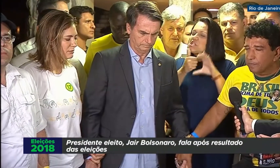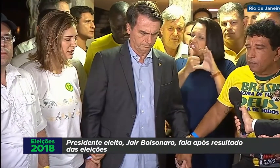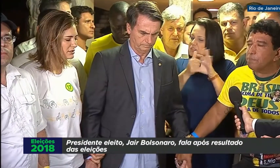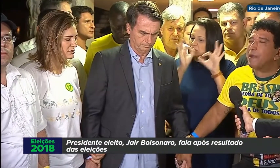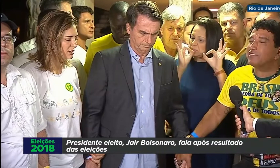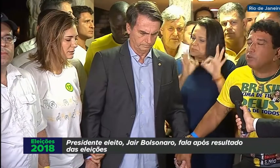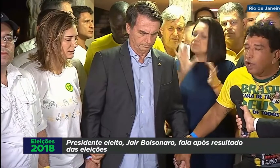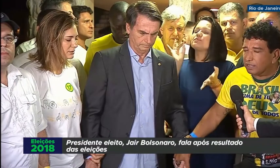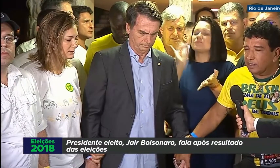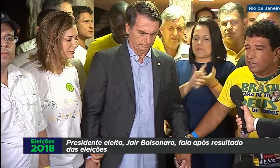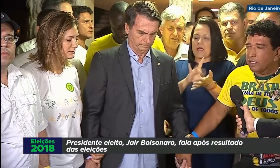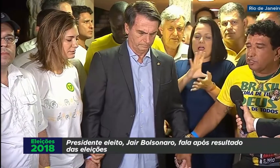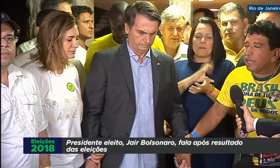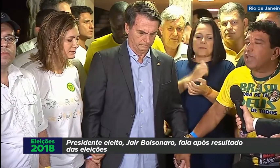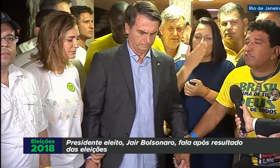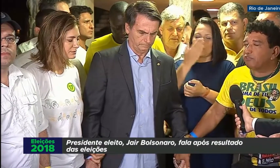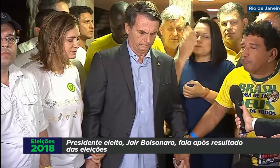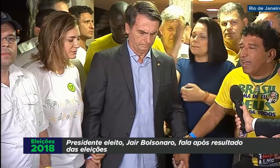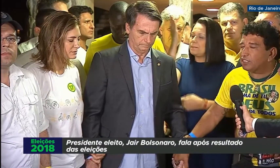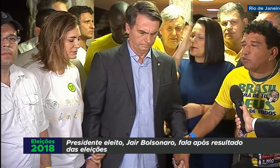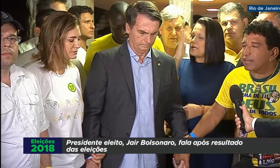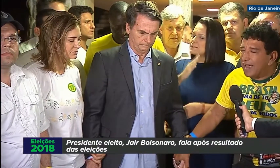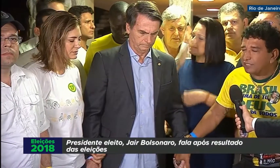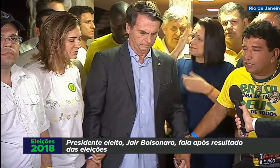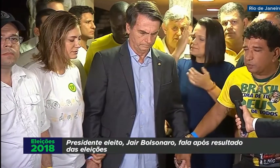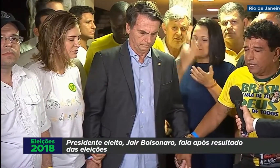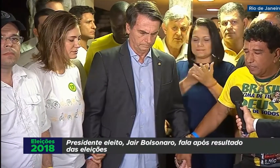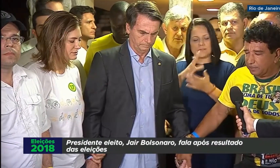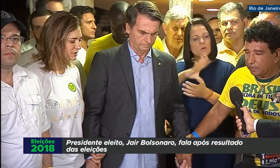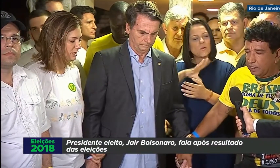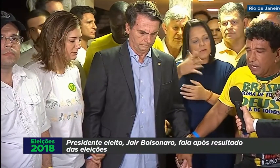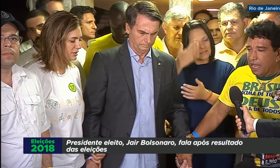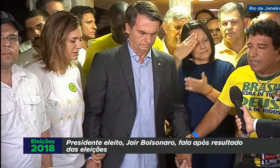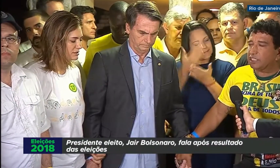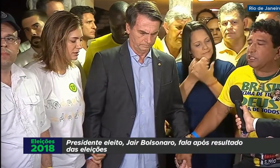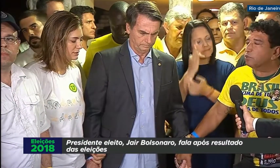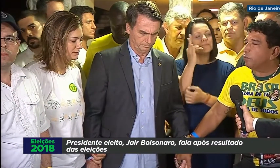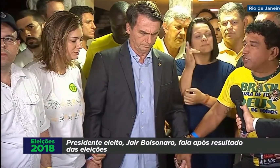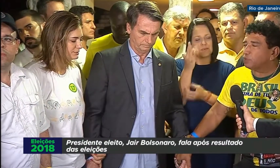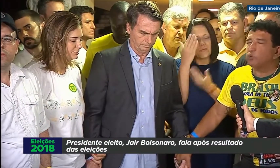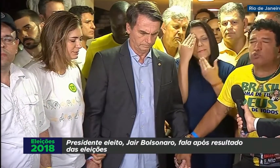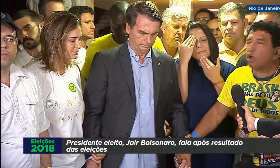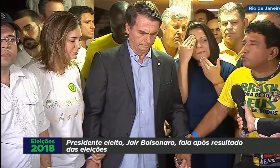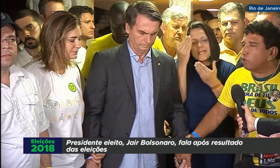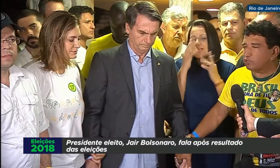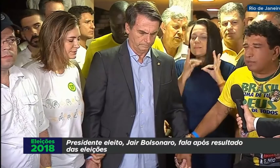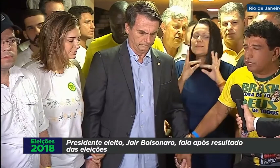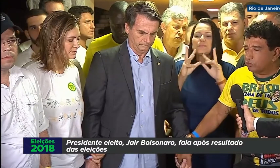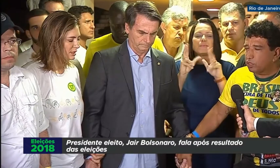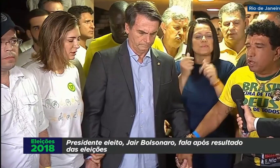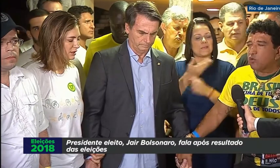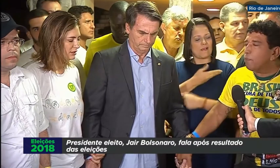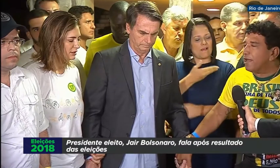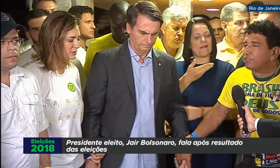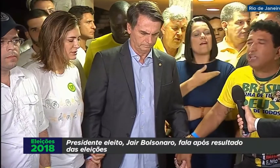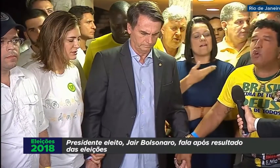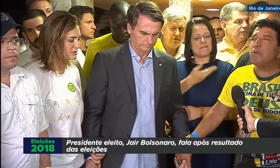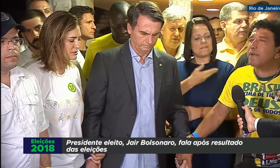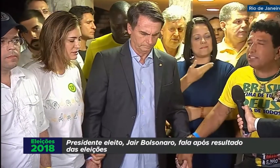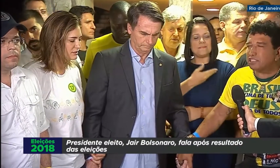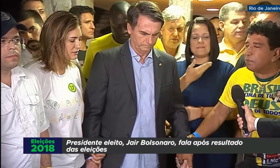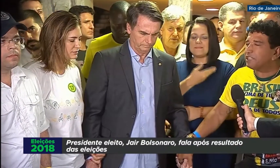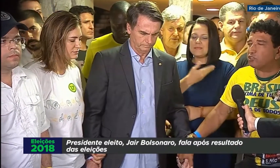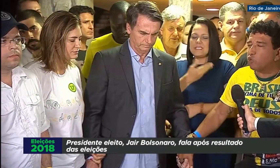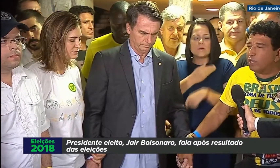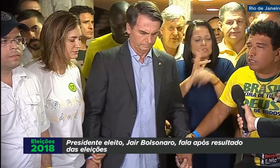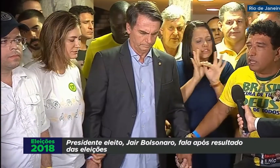verdadeiro. Um patriota. Cheio de fé, de coragem e de esperança. Agradecemos por isso, por todos os nossos amigos. Companheiro, desde o homem